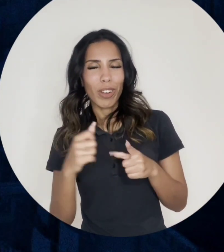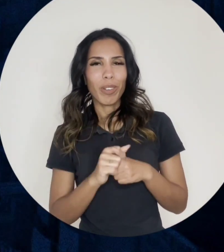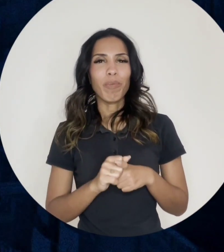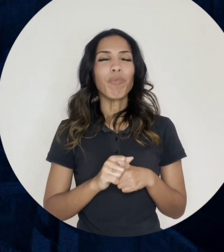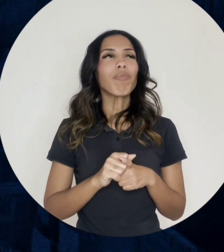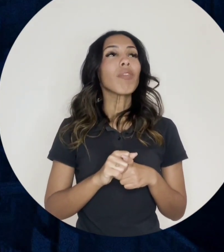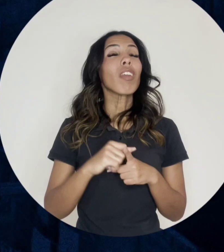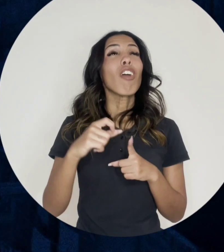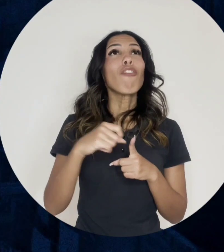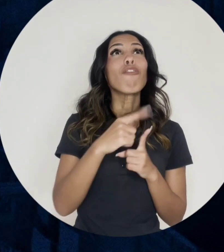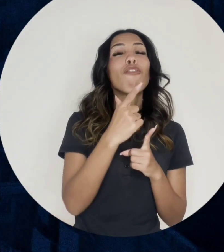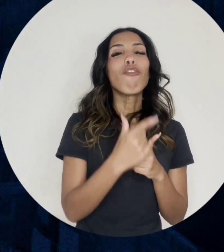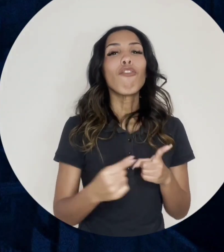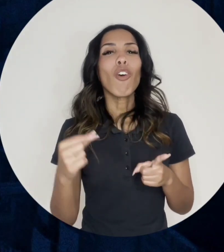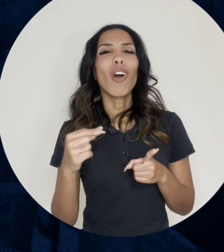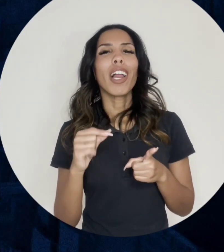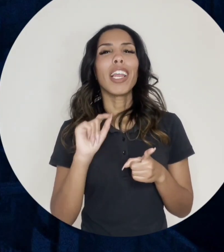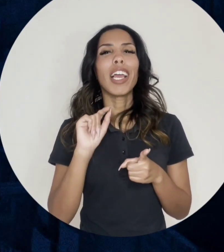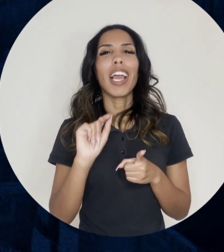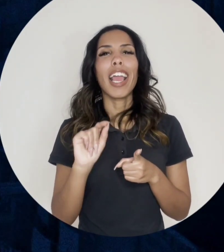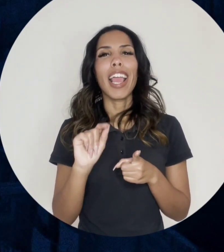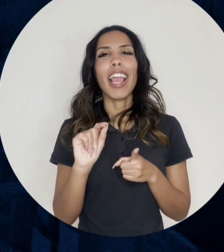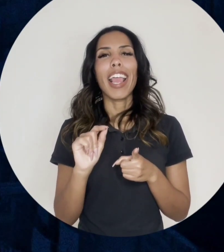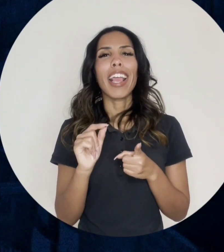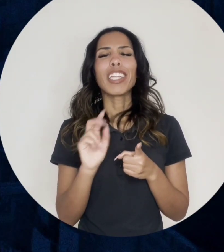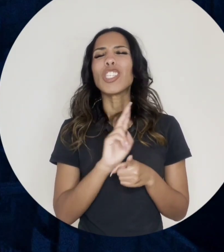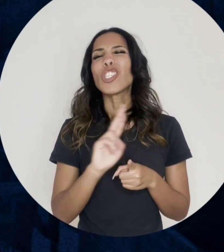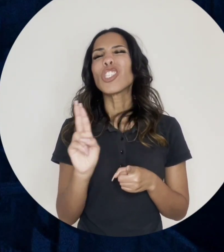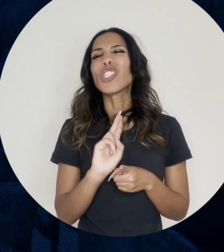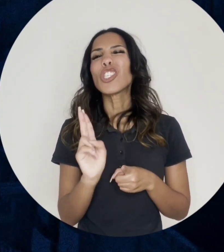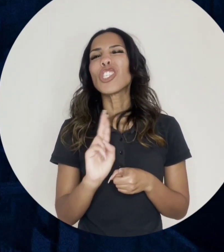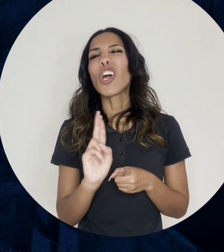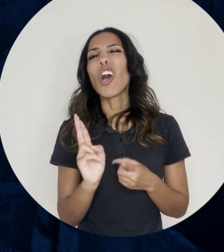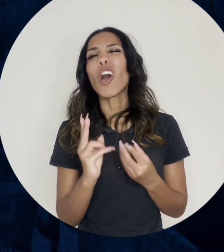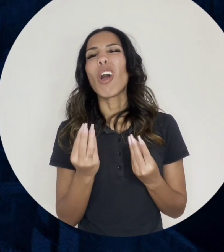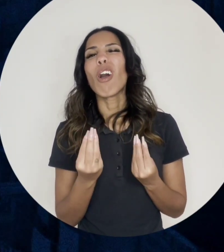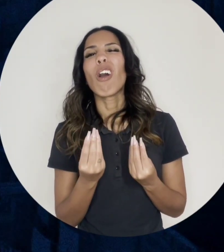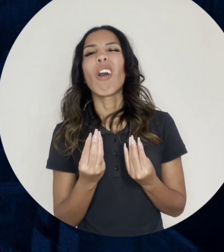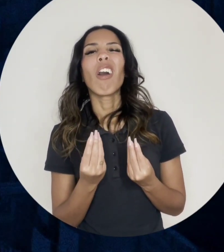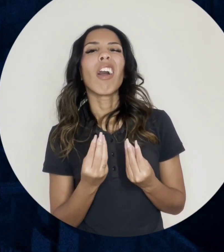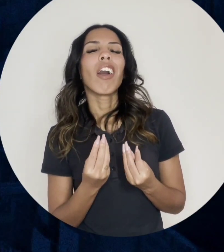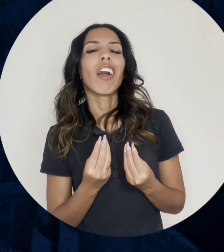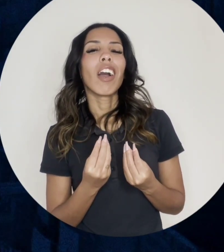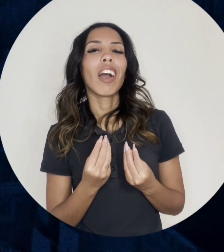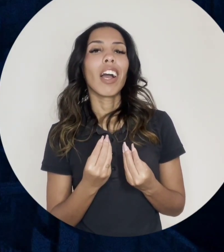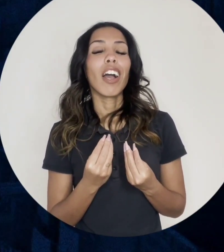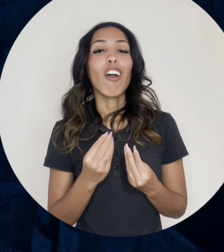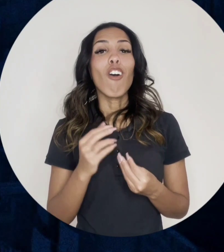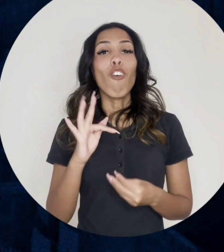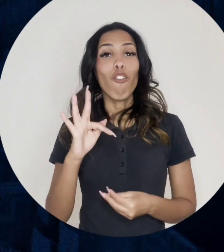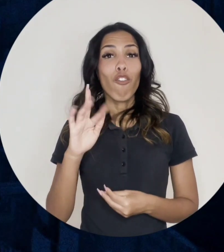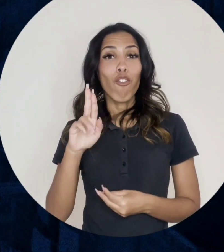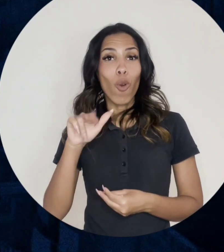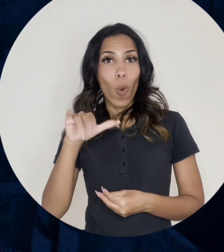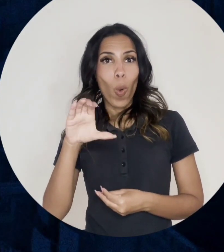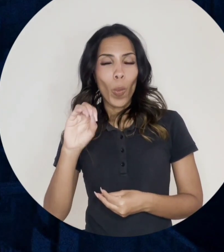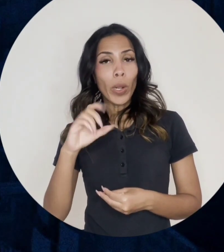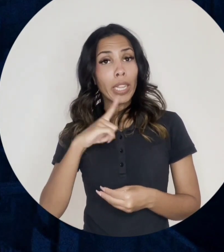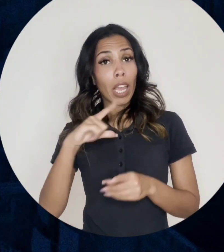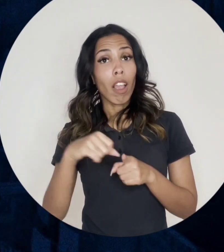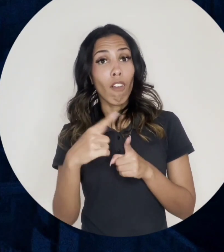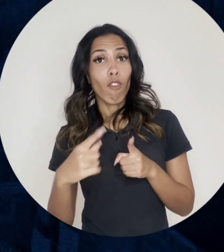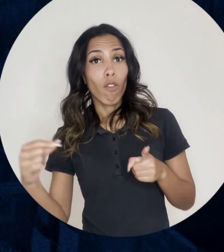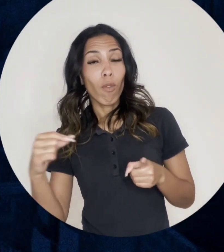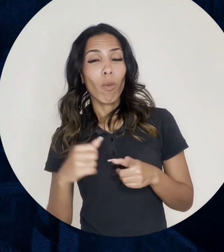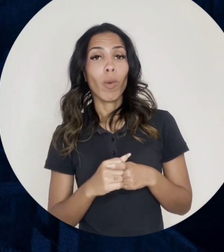folha de... Não é desse negócio de fumo, porque tem a folha. Pega a